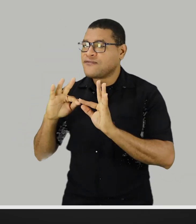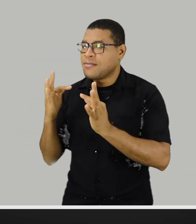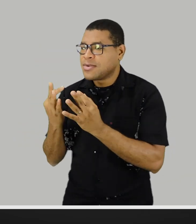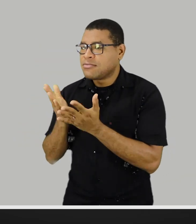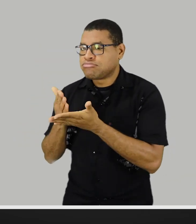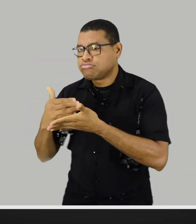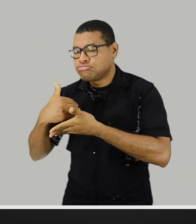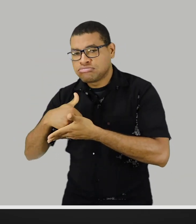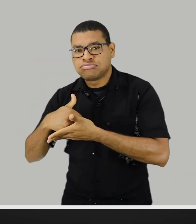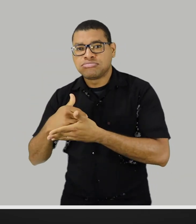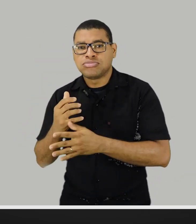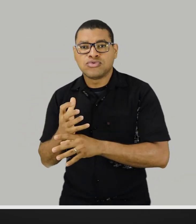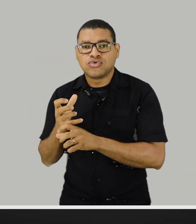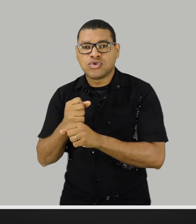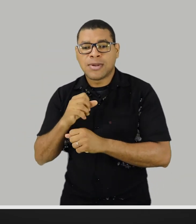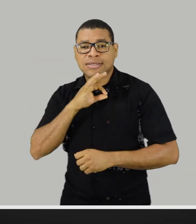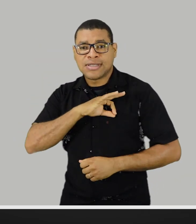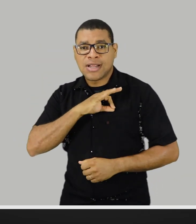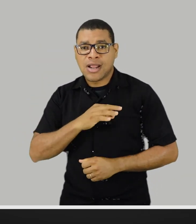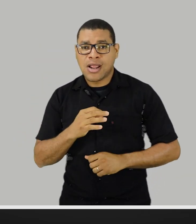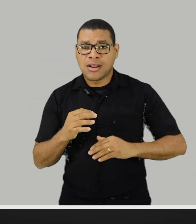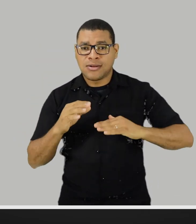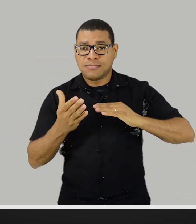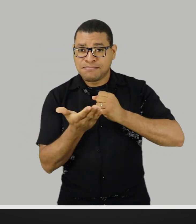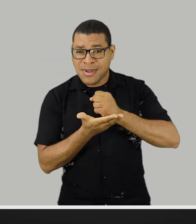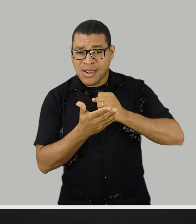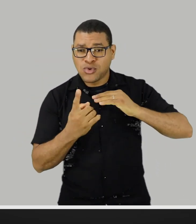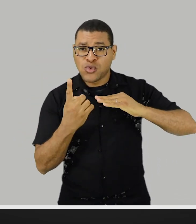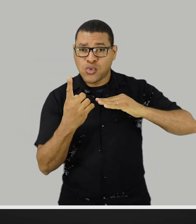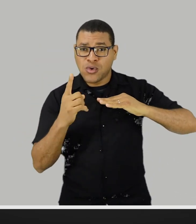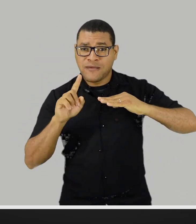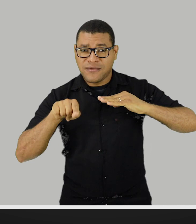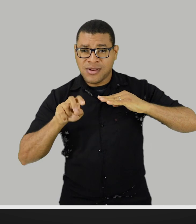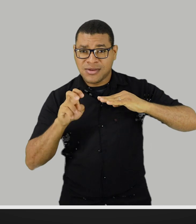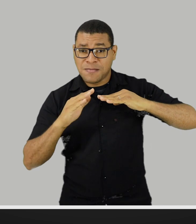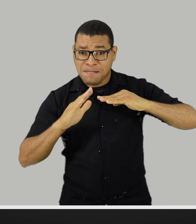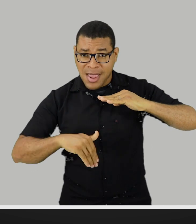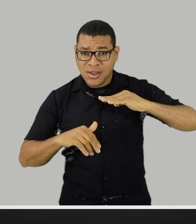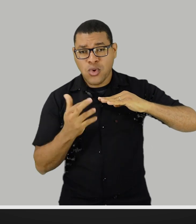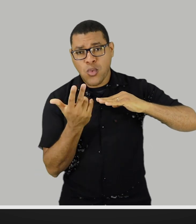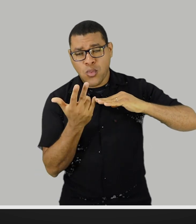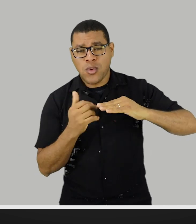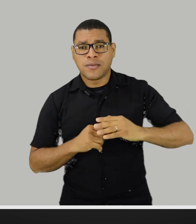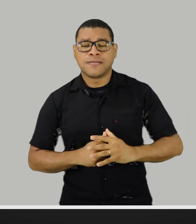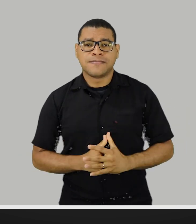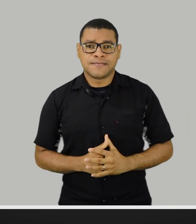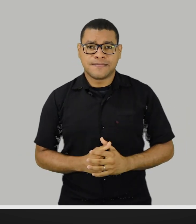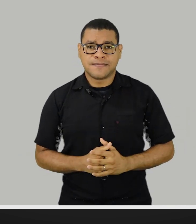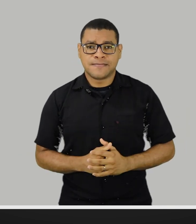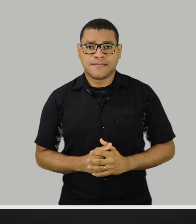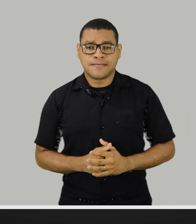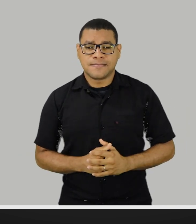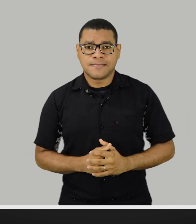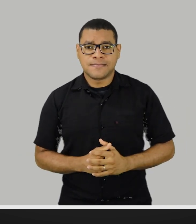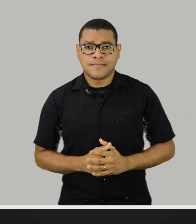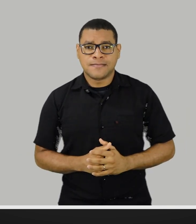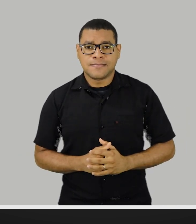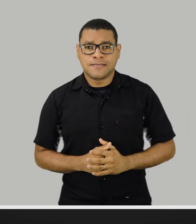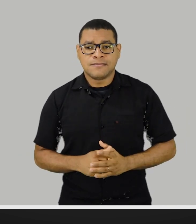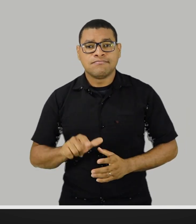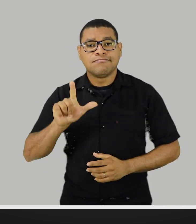familiar bruta igual ou inferior a 1,5 salário mínimo per capta o